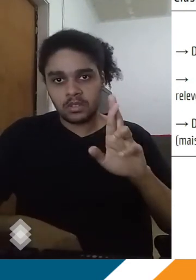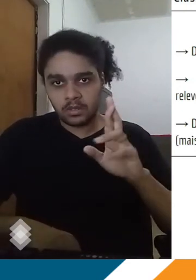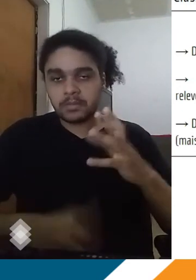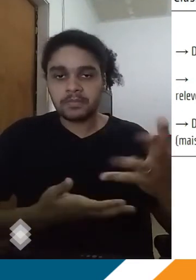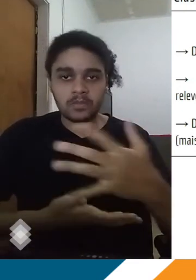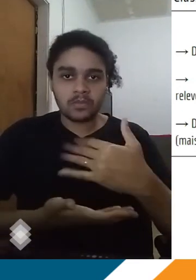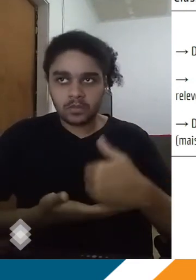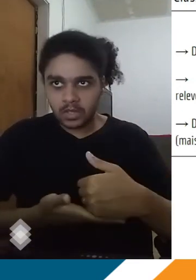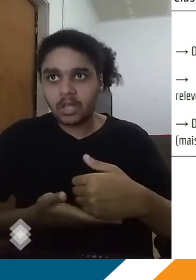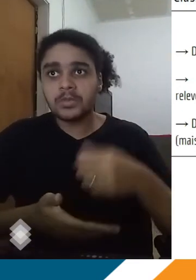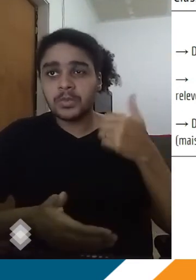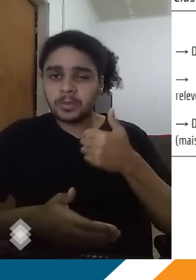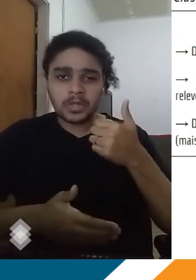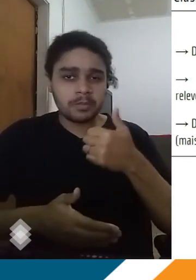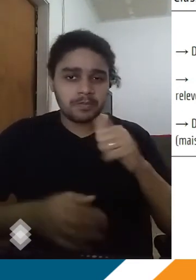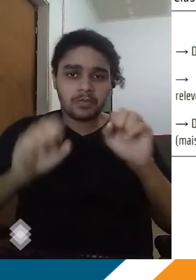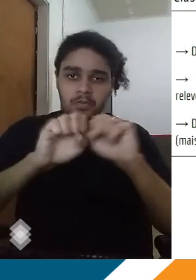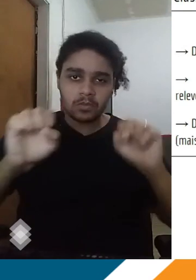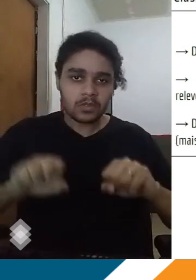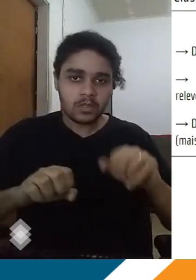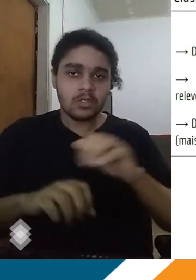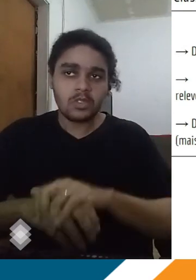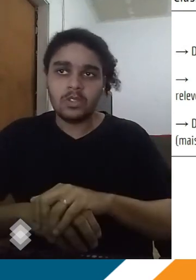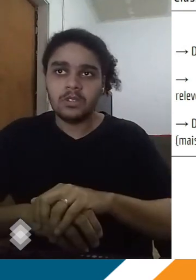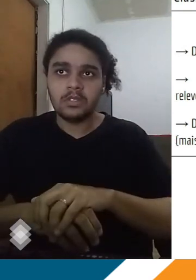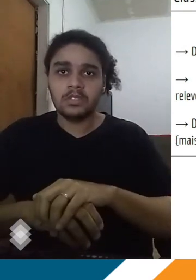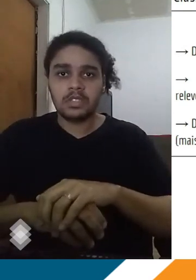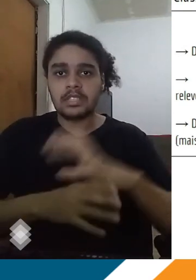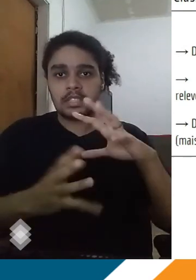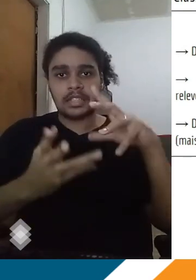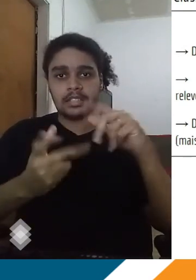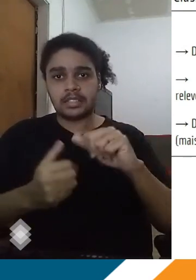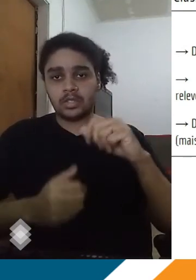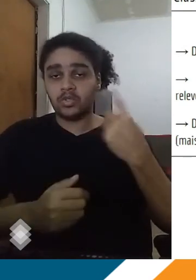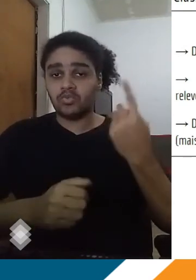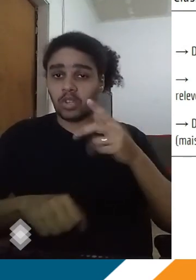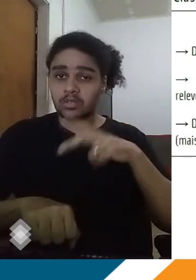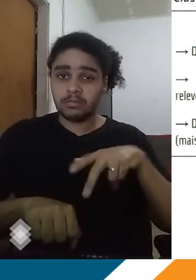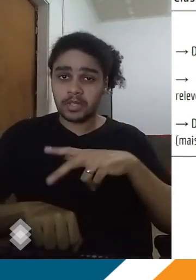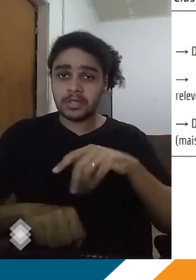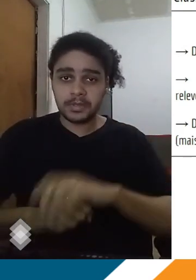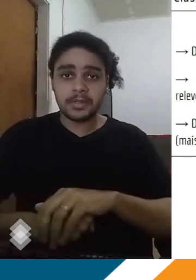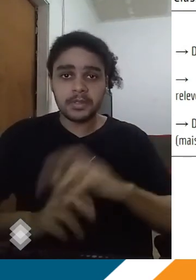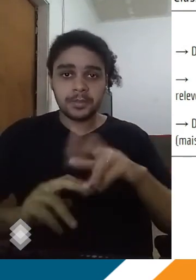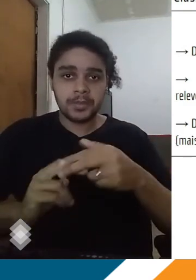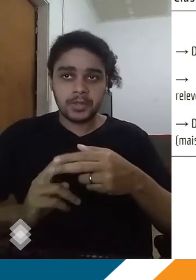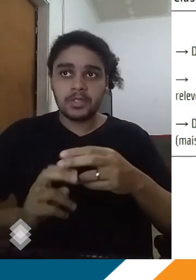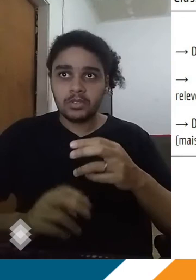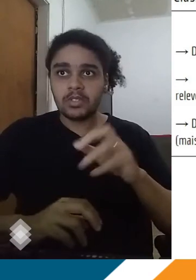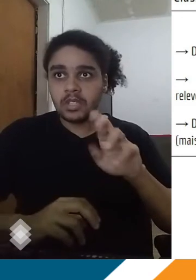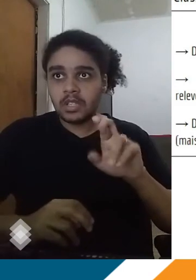Ross utilizou dados do Radam Brasil, que foi o primeiro mapeamento sistemático da superfície terrestre do